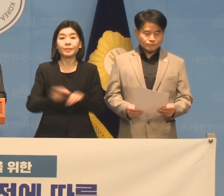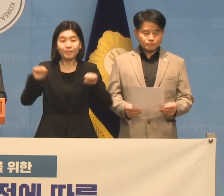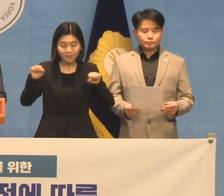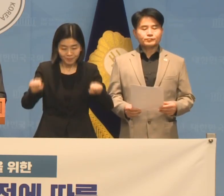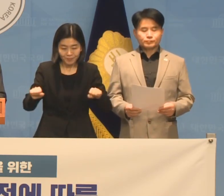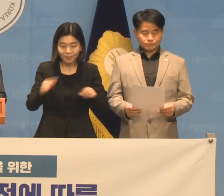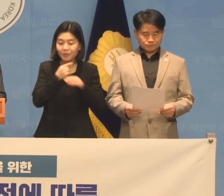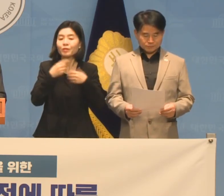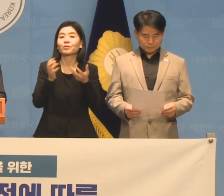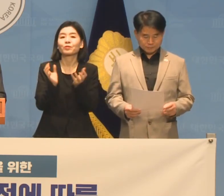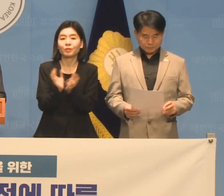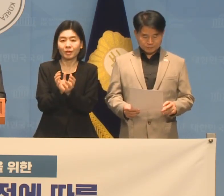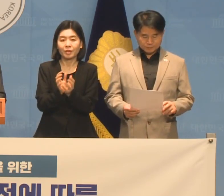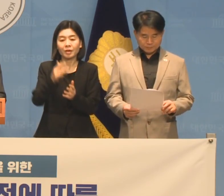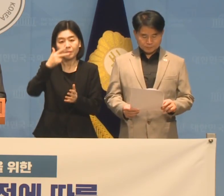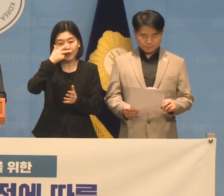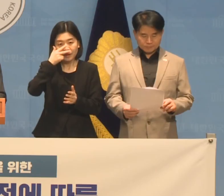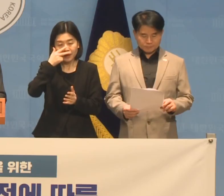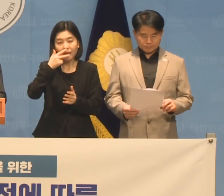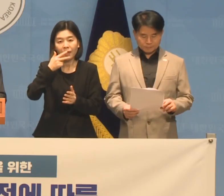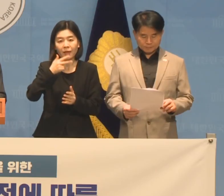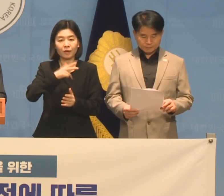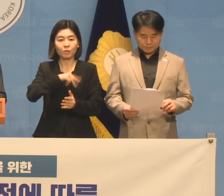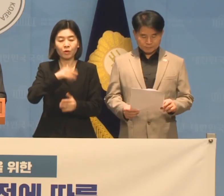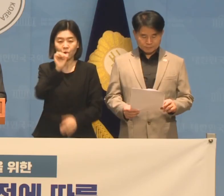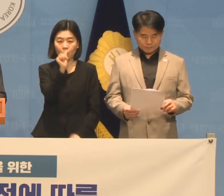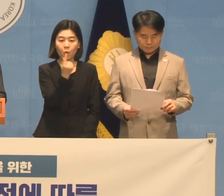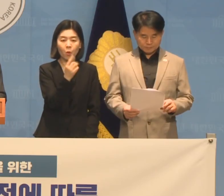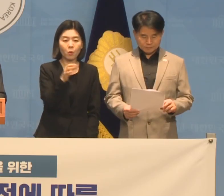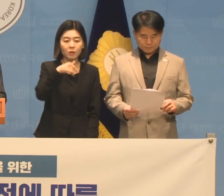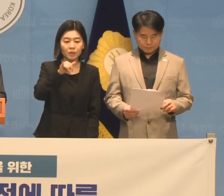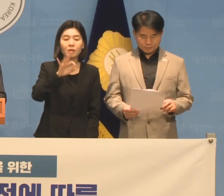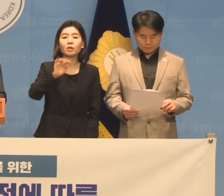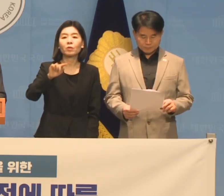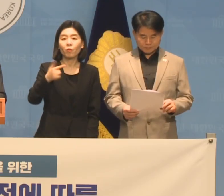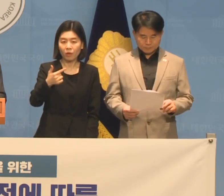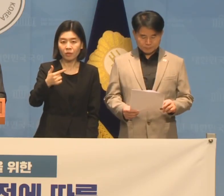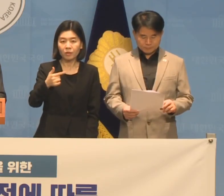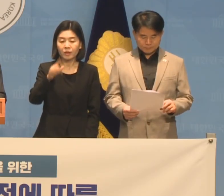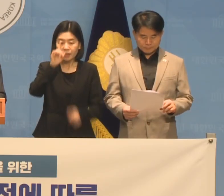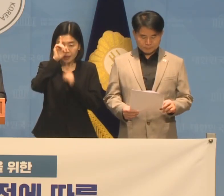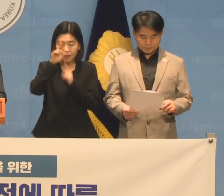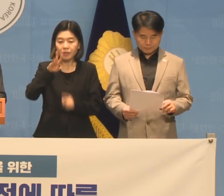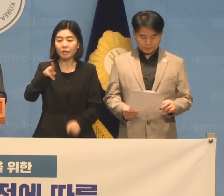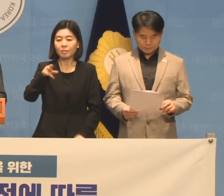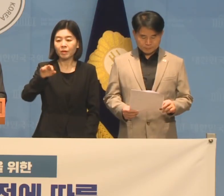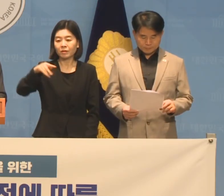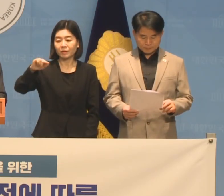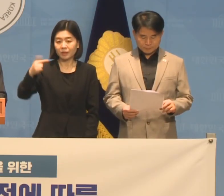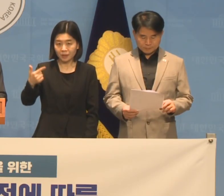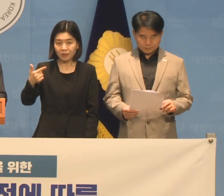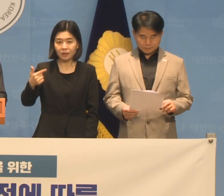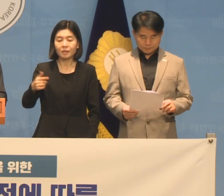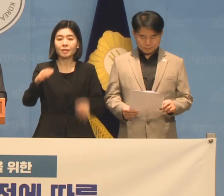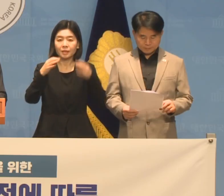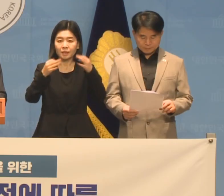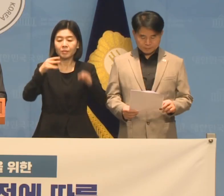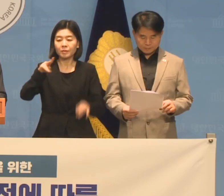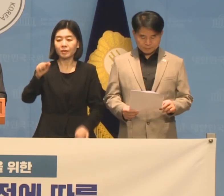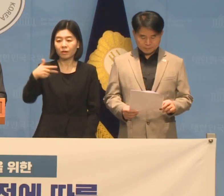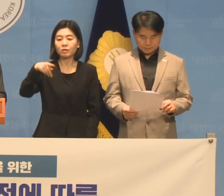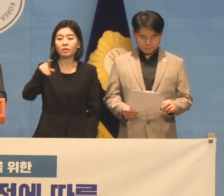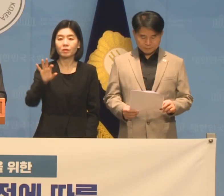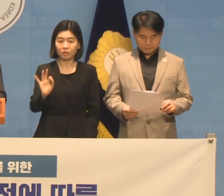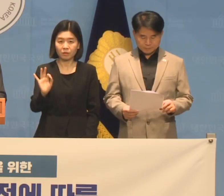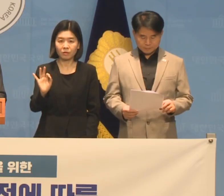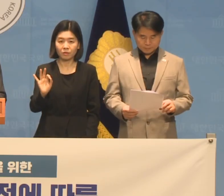안녕하십니까. 더불어민주당 평택시갑 홍기원, 평택시 을 이병진, 평택시 병 김현정